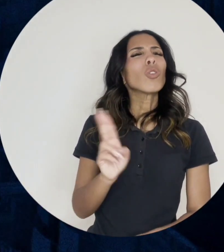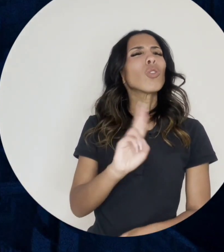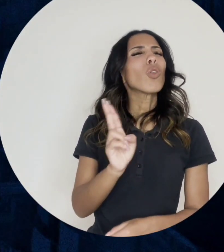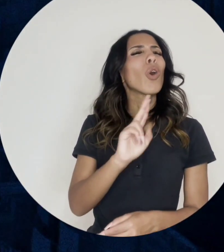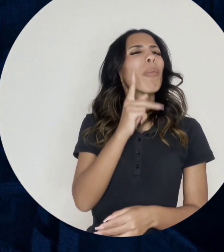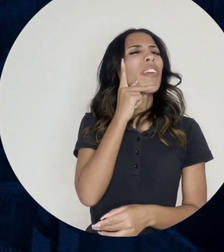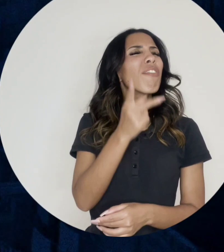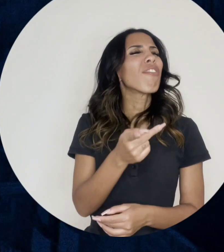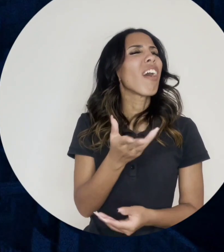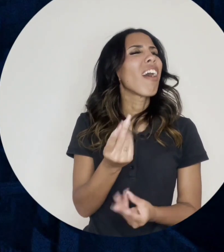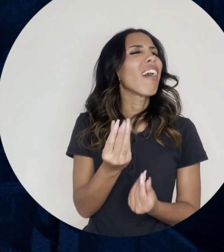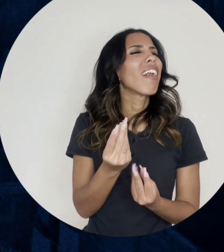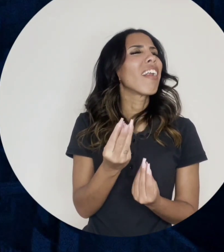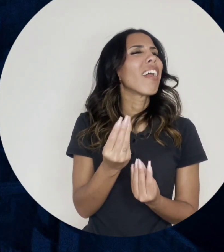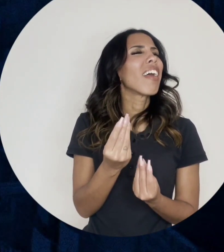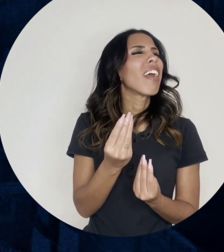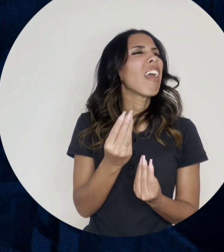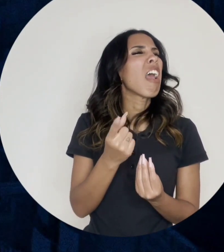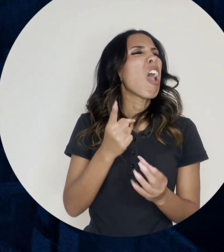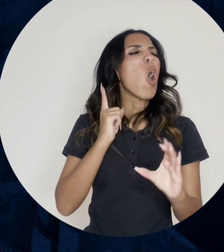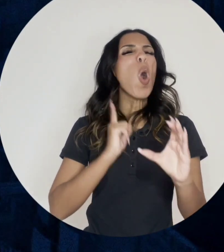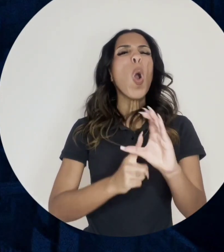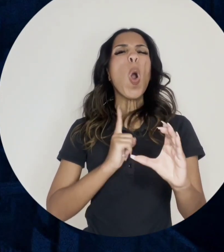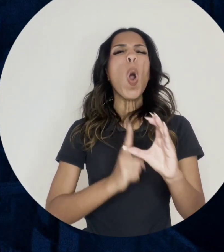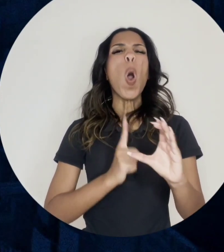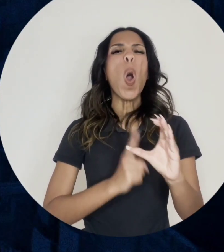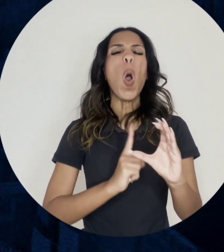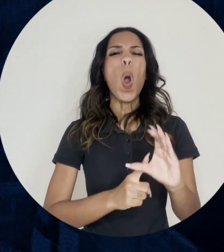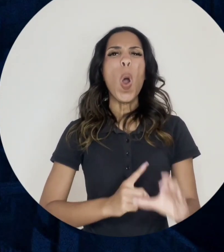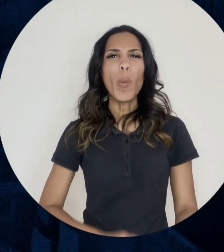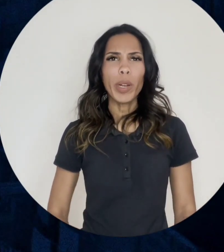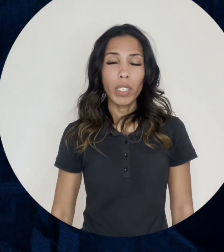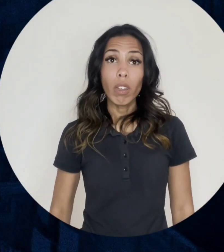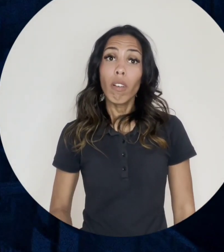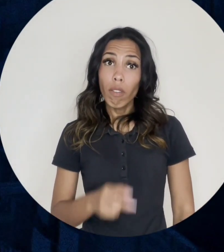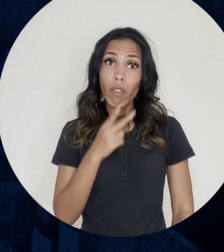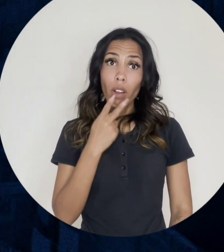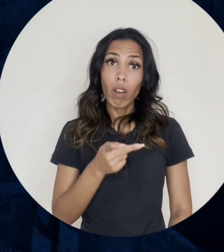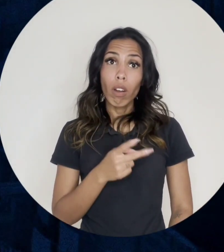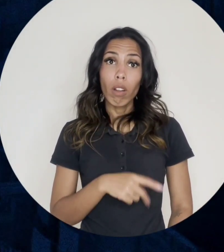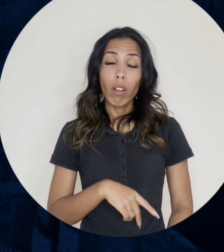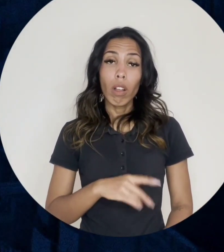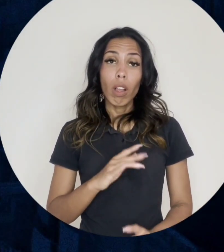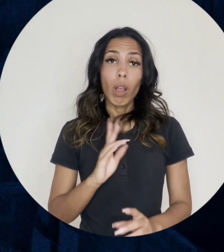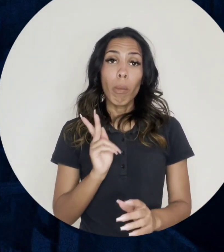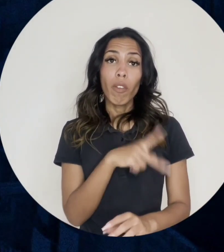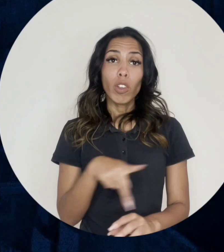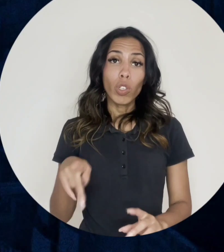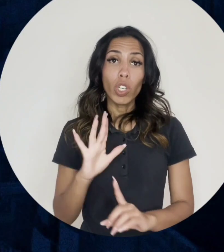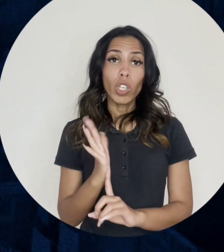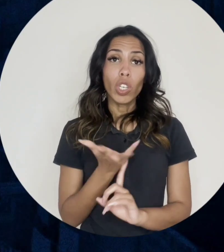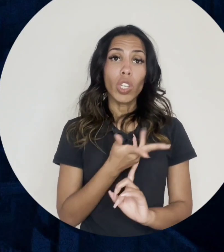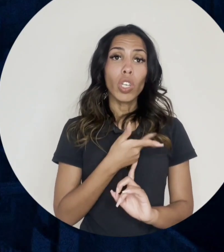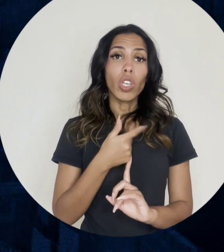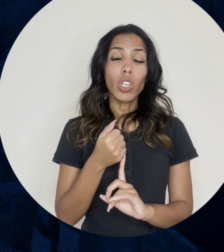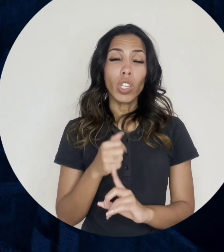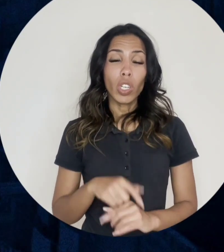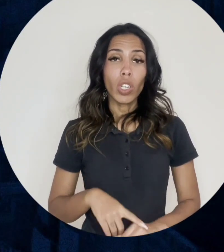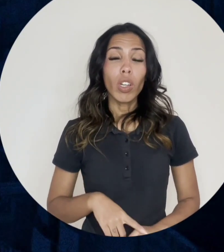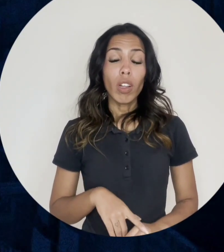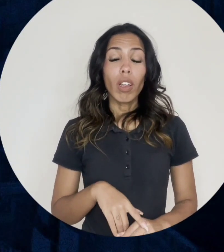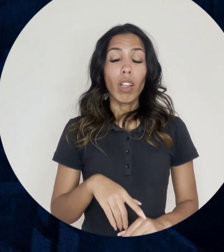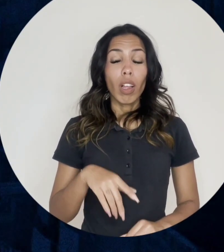hoje? Comunista? O pessoal falou que ele era comunista, professor de arte. Antônio da Costa